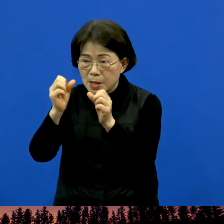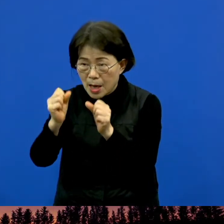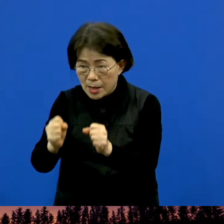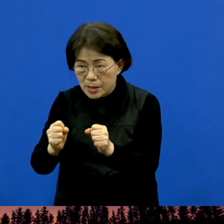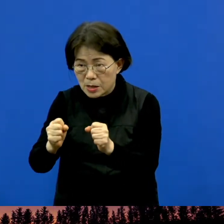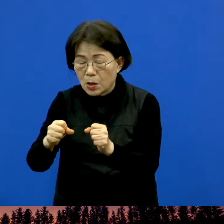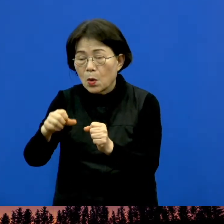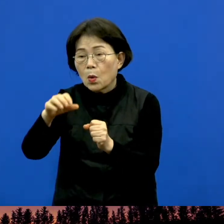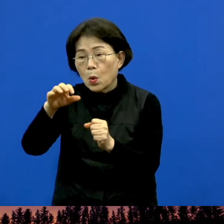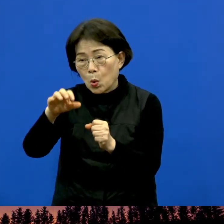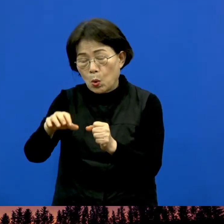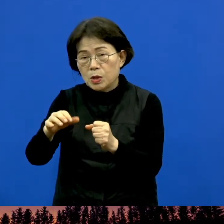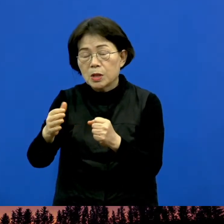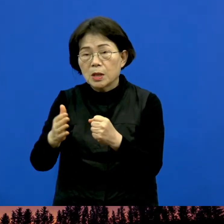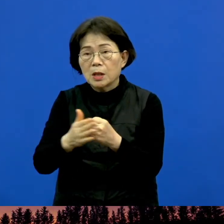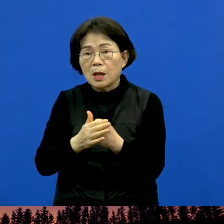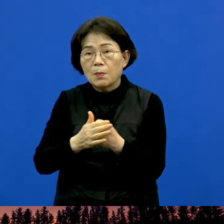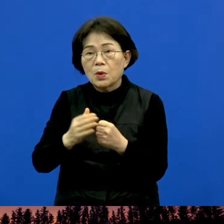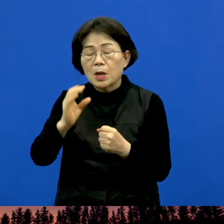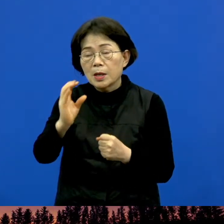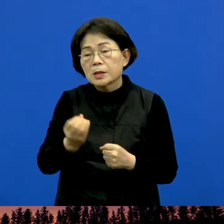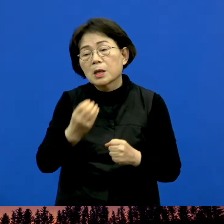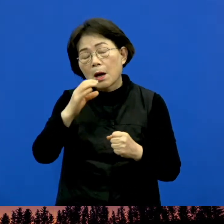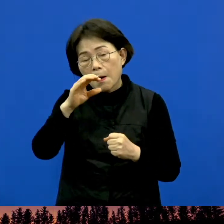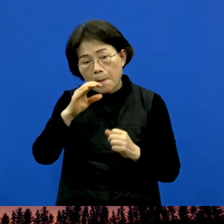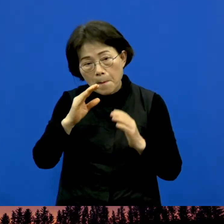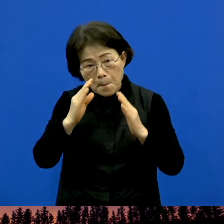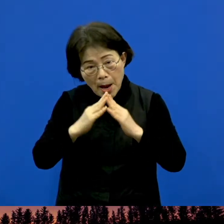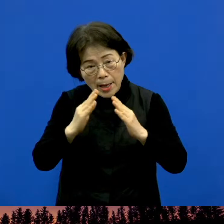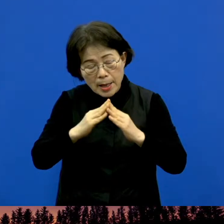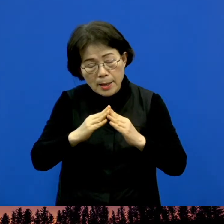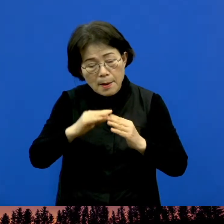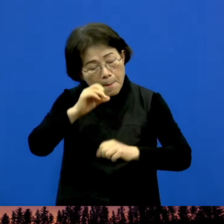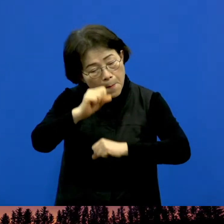있는 이 성막은 함부로 지을 수 있는 게 아니에요.